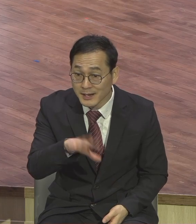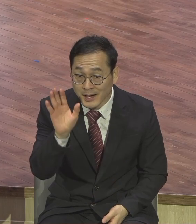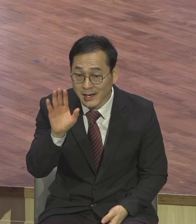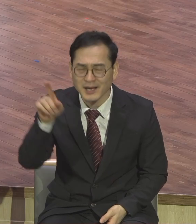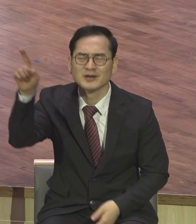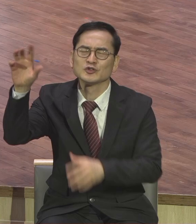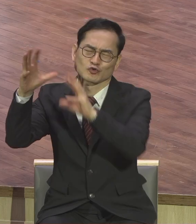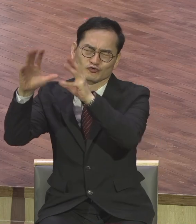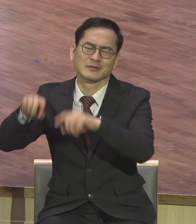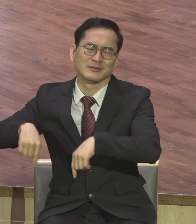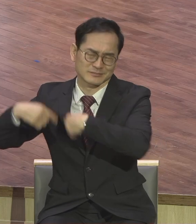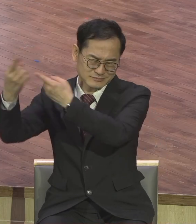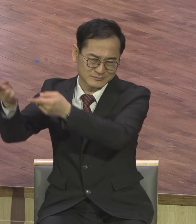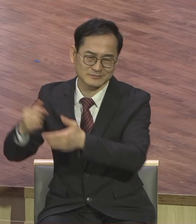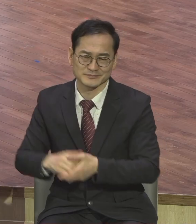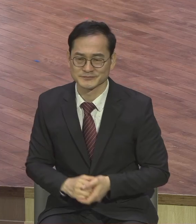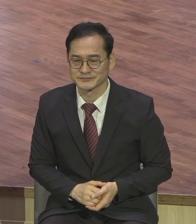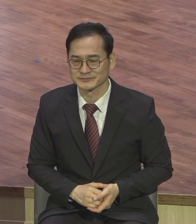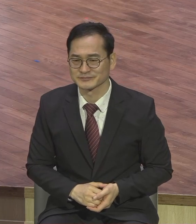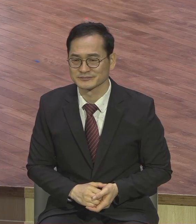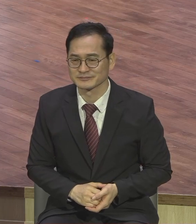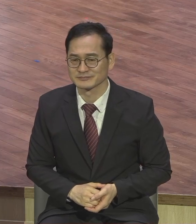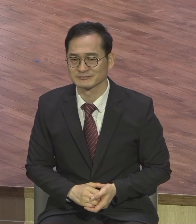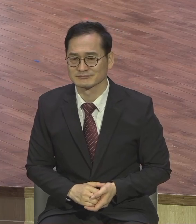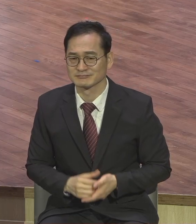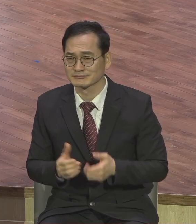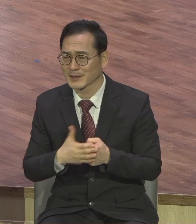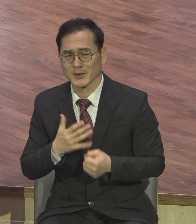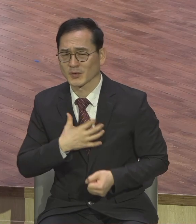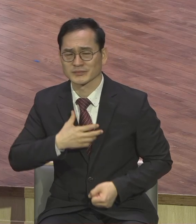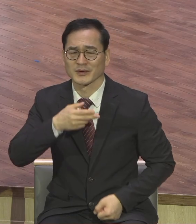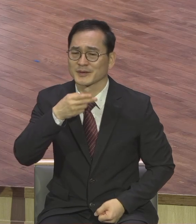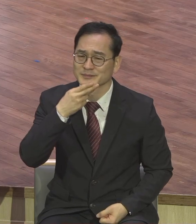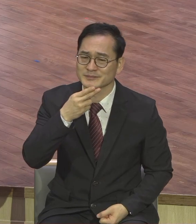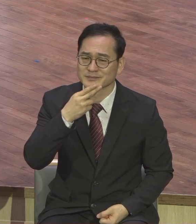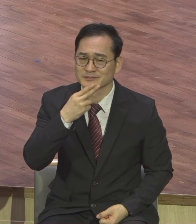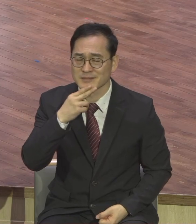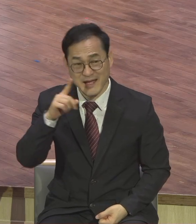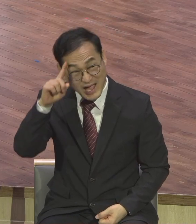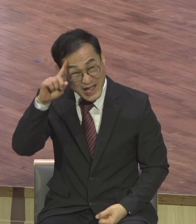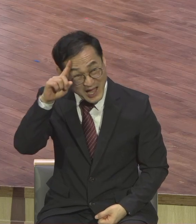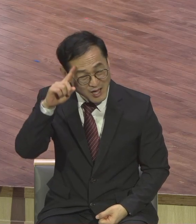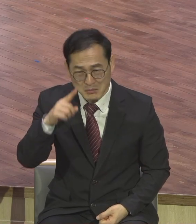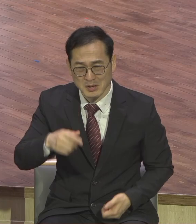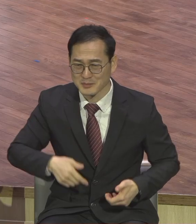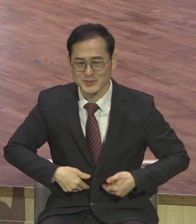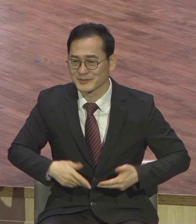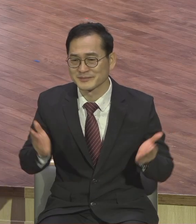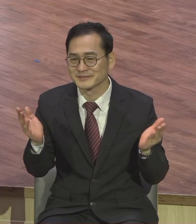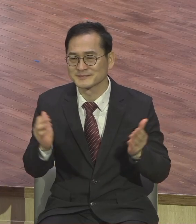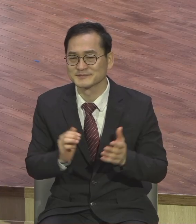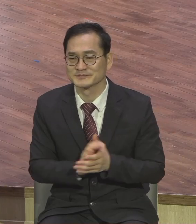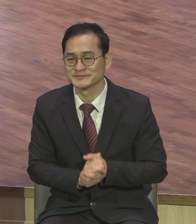주님 부르시면 그냥 가는 거지. 이를 갈고 설 필요 거 뭐 있어요? 후회할 거 뭐 있습니까?